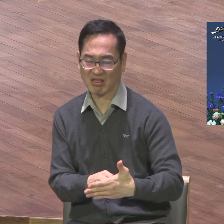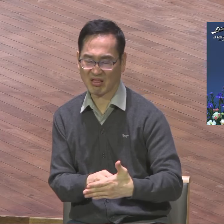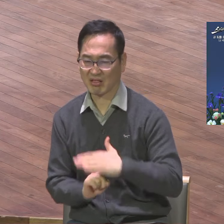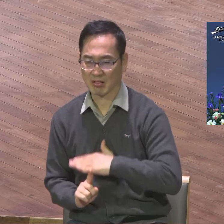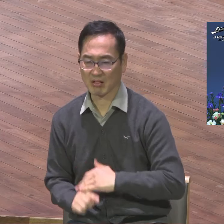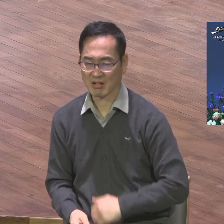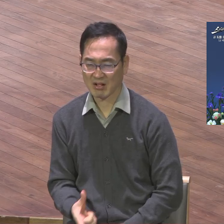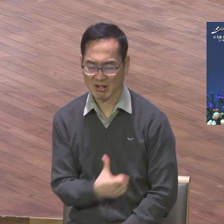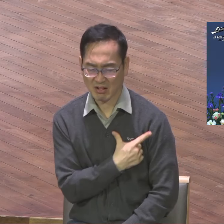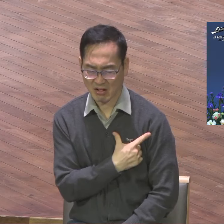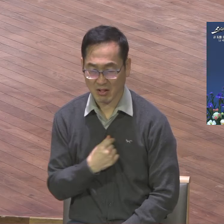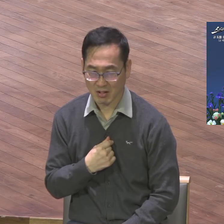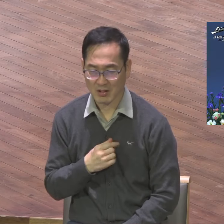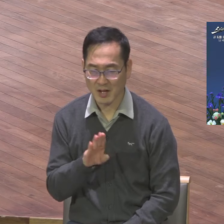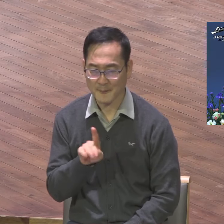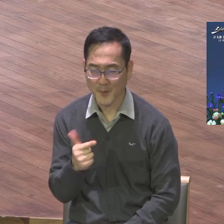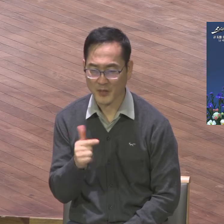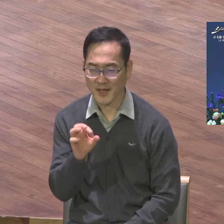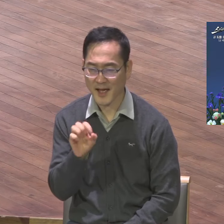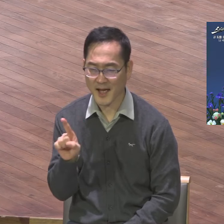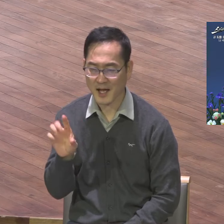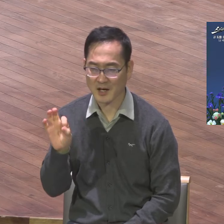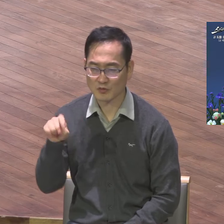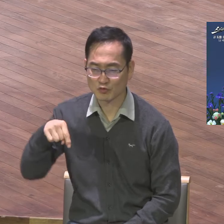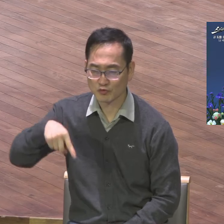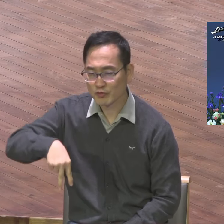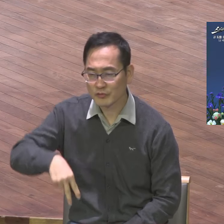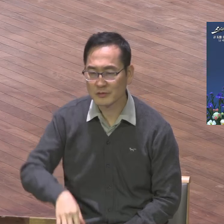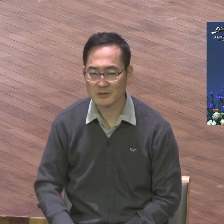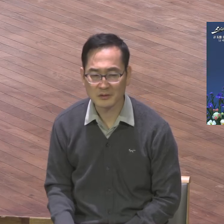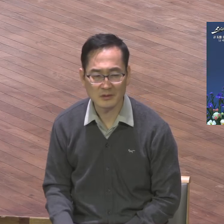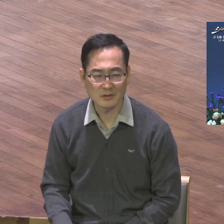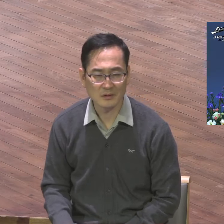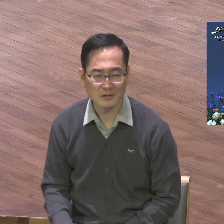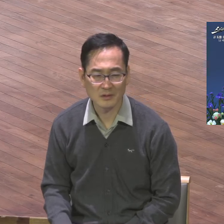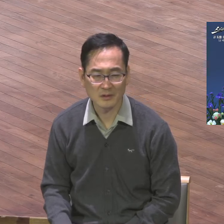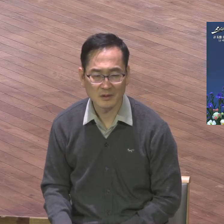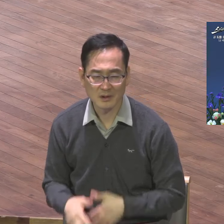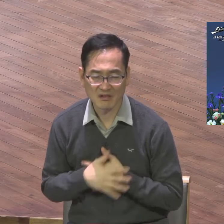그런 우울 상태에 빠져 있는 현실.